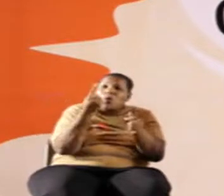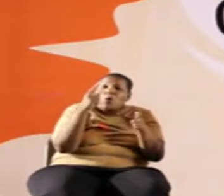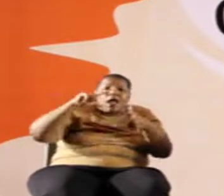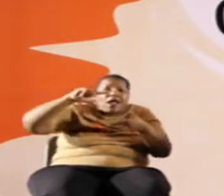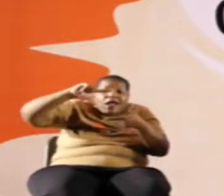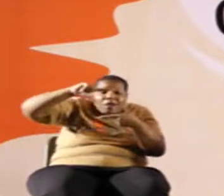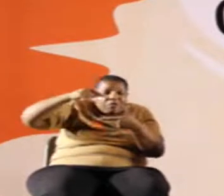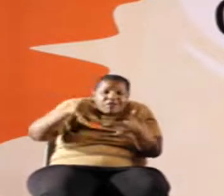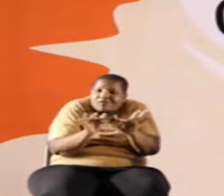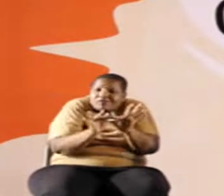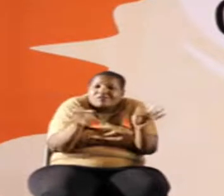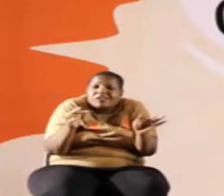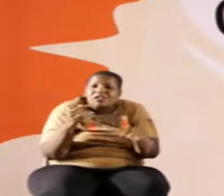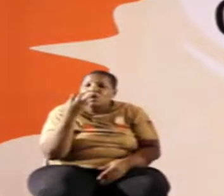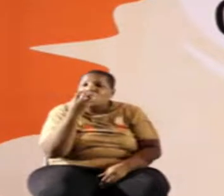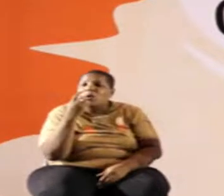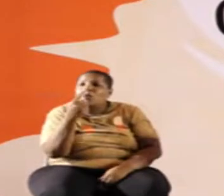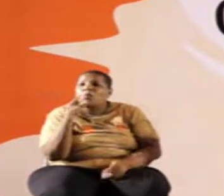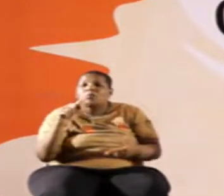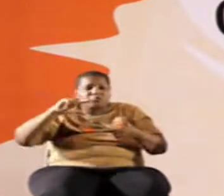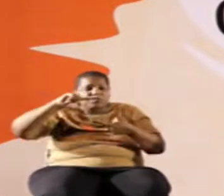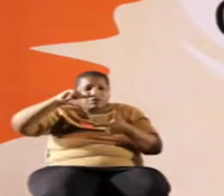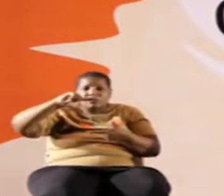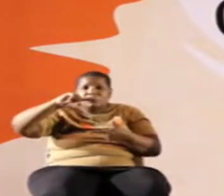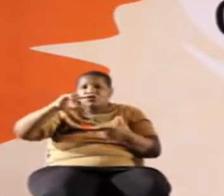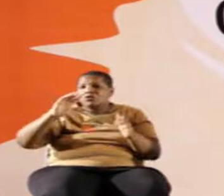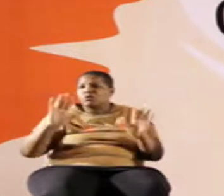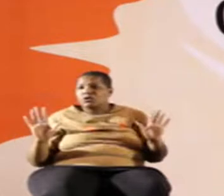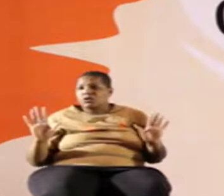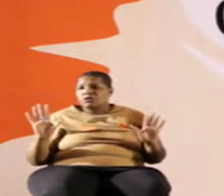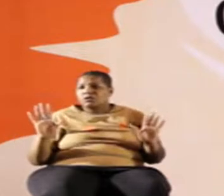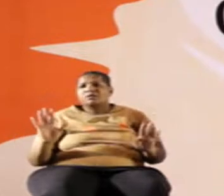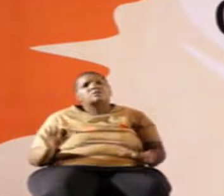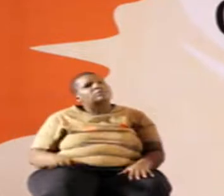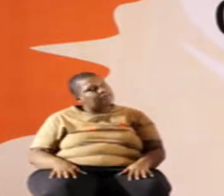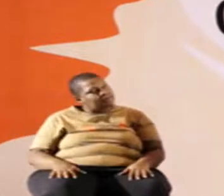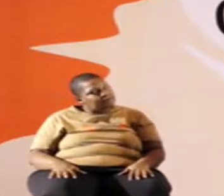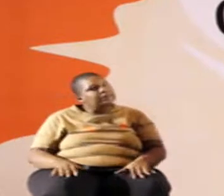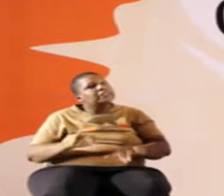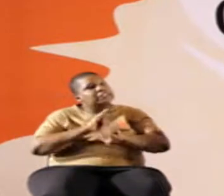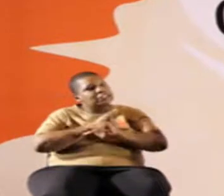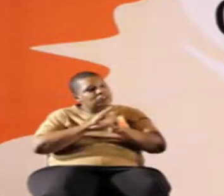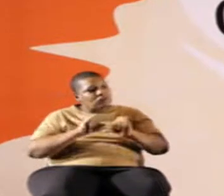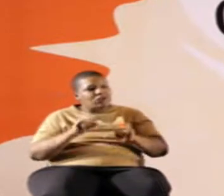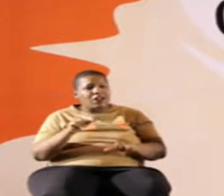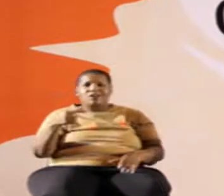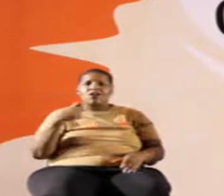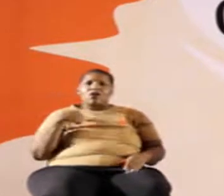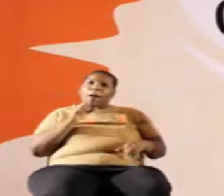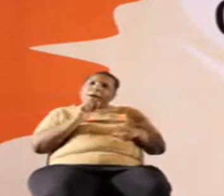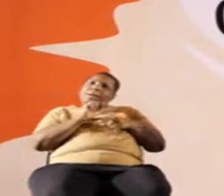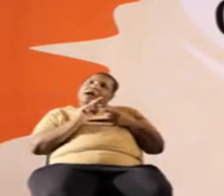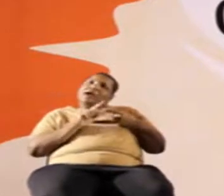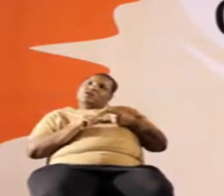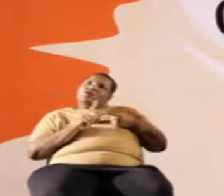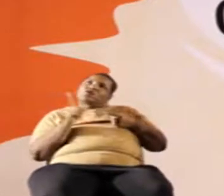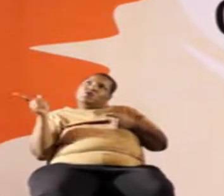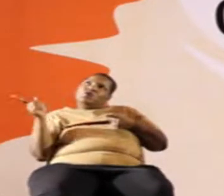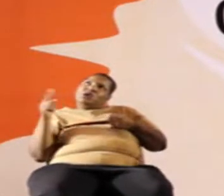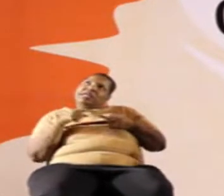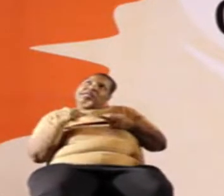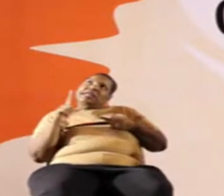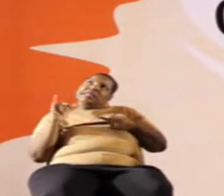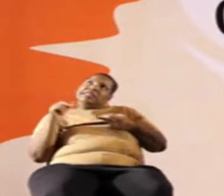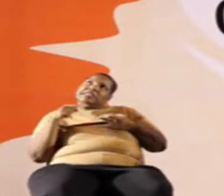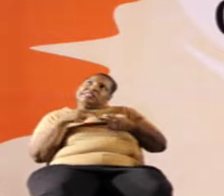disco, gente. De um disquinho pequenininho, do compacto. É muita informação. A gente não para e pensa, ah, veja, Leci